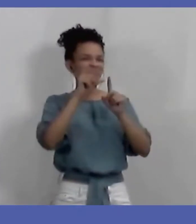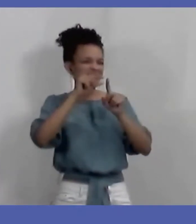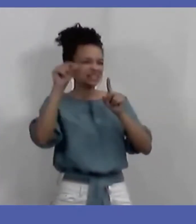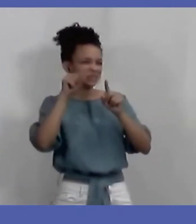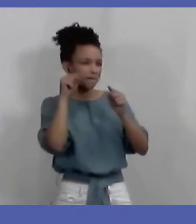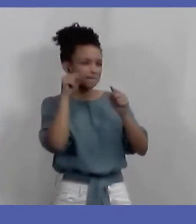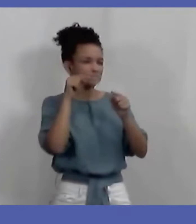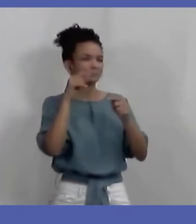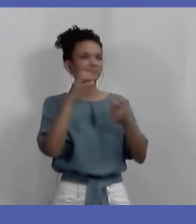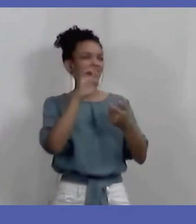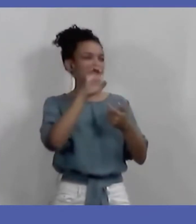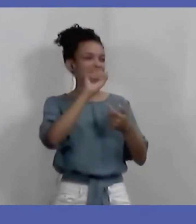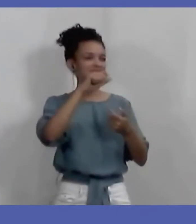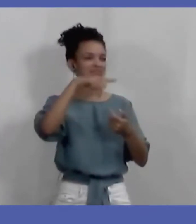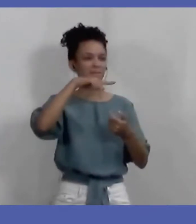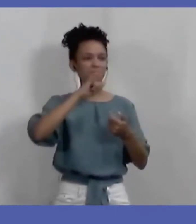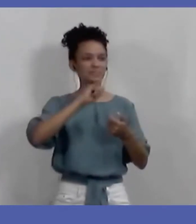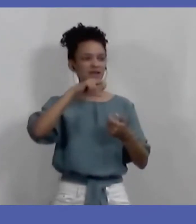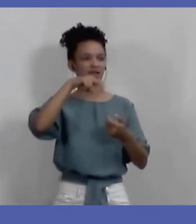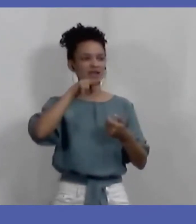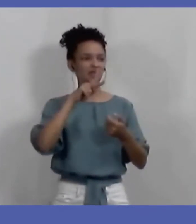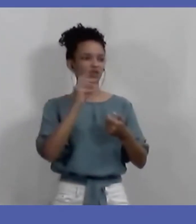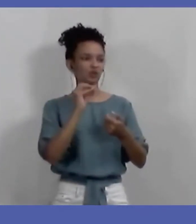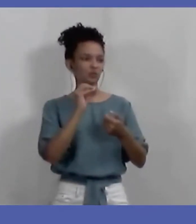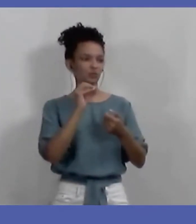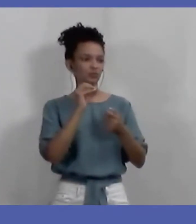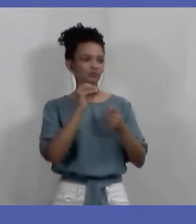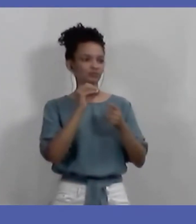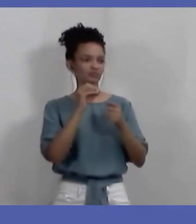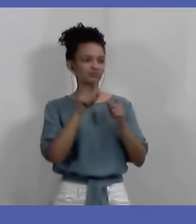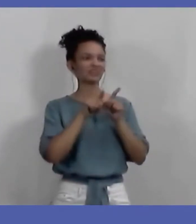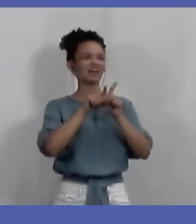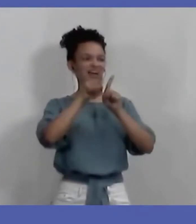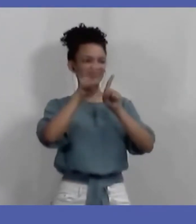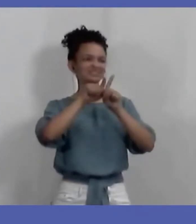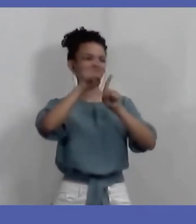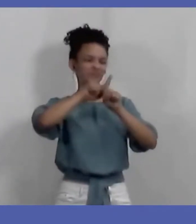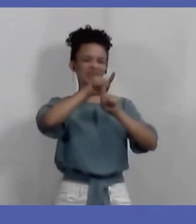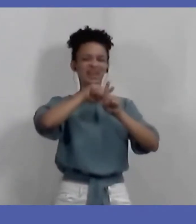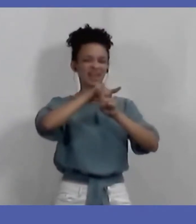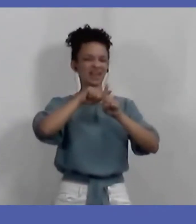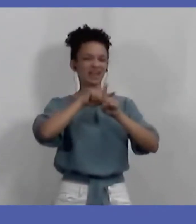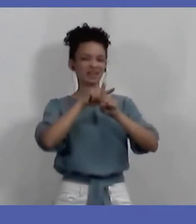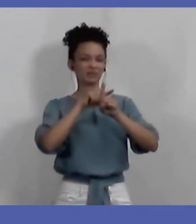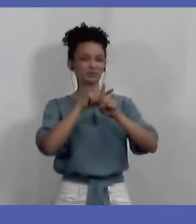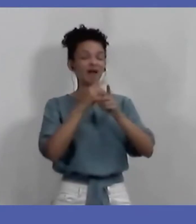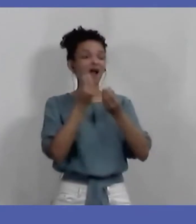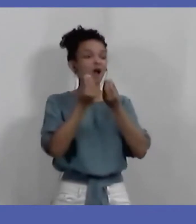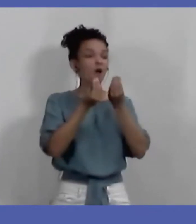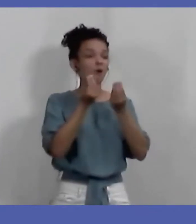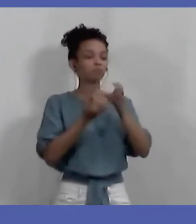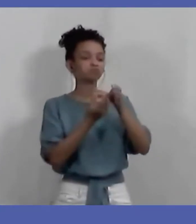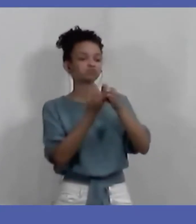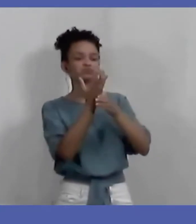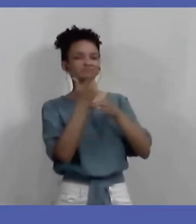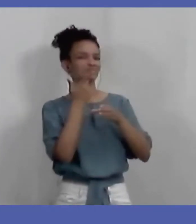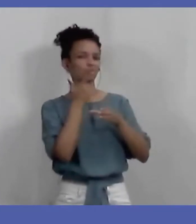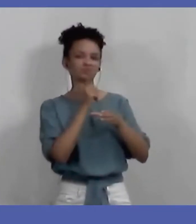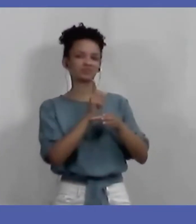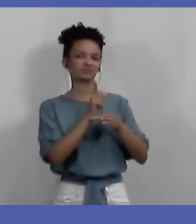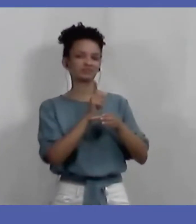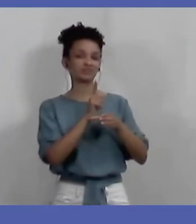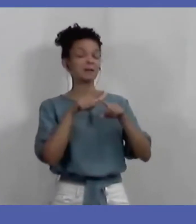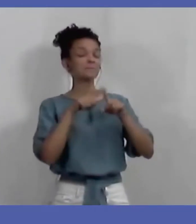fora, não é? Aí cresce. Então, irmãos, no Senhor tudo se dá